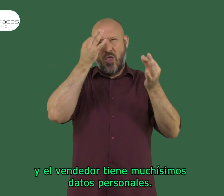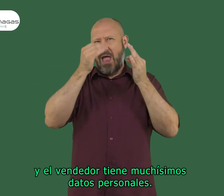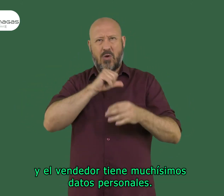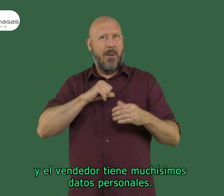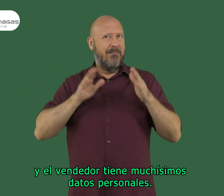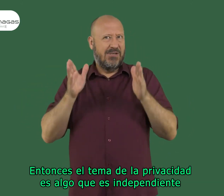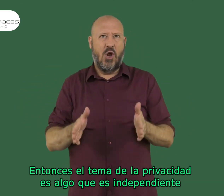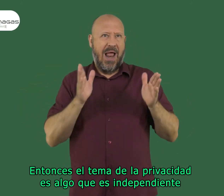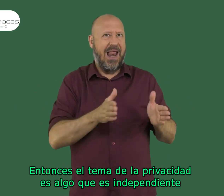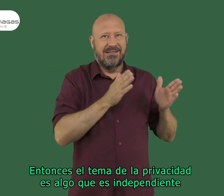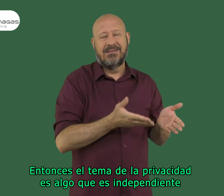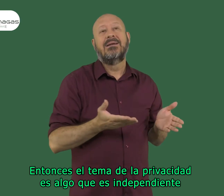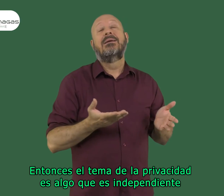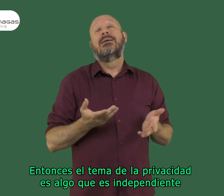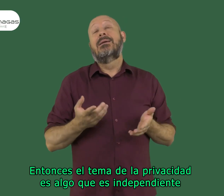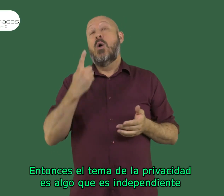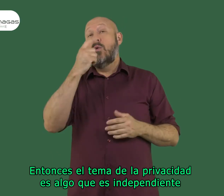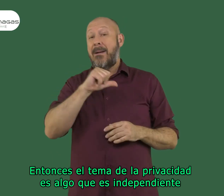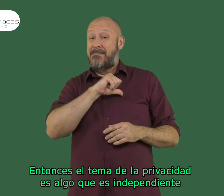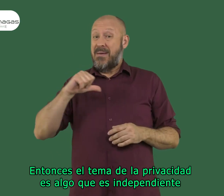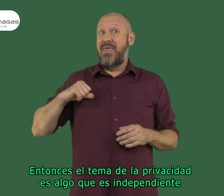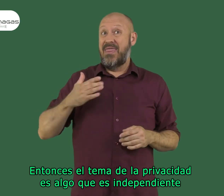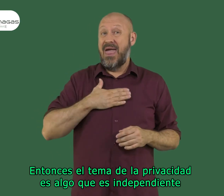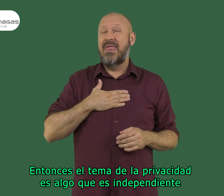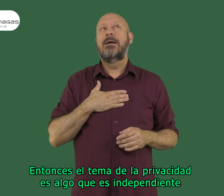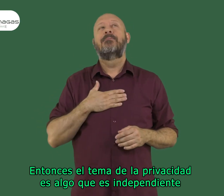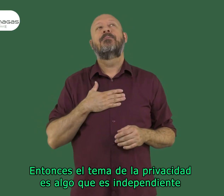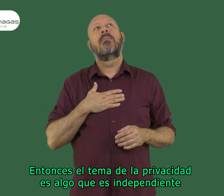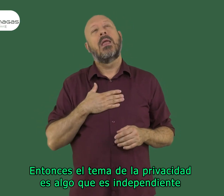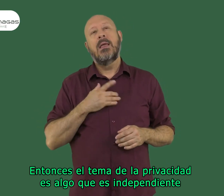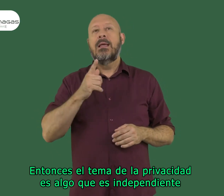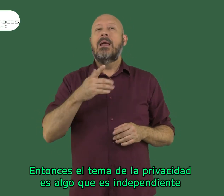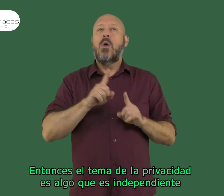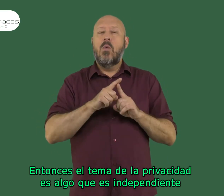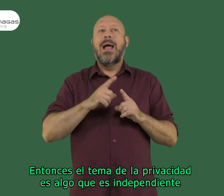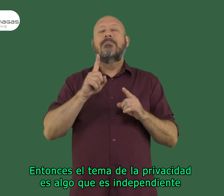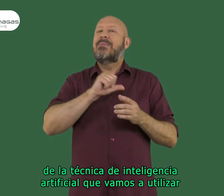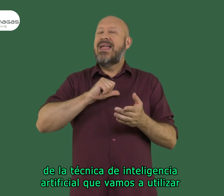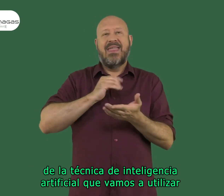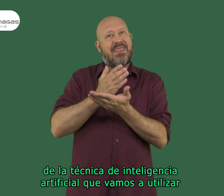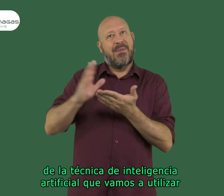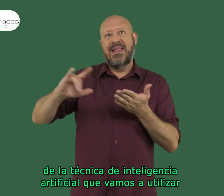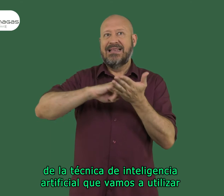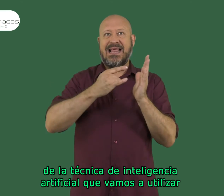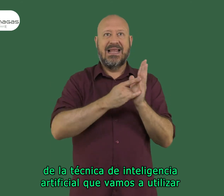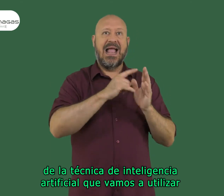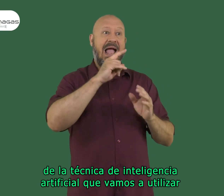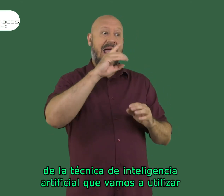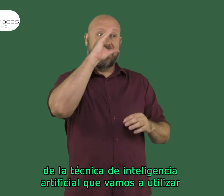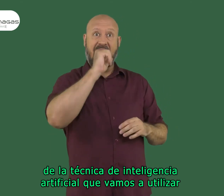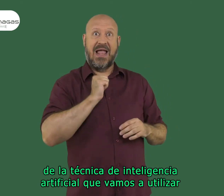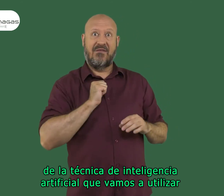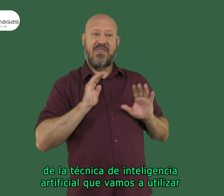datos personales. Entonces, el tema de la privacidad es algo que es independiente de la técnica de